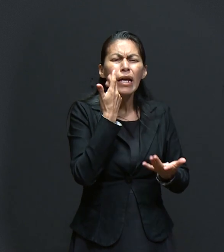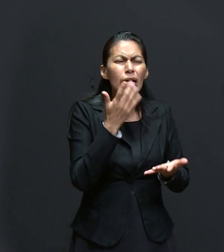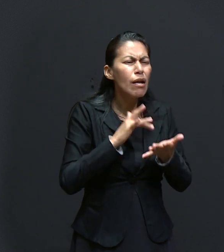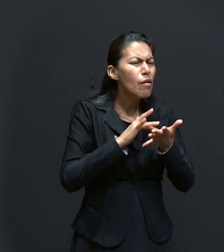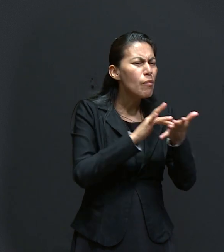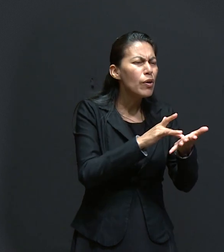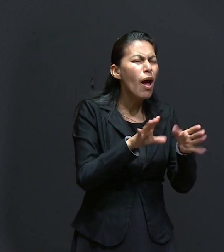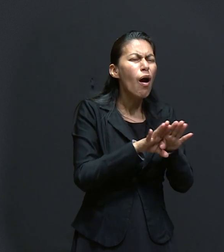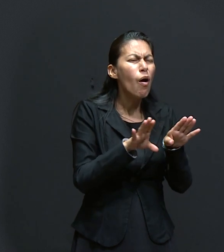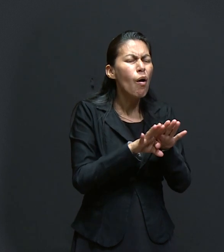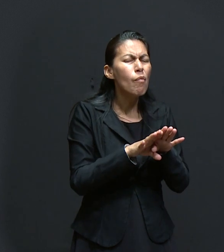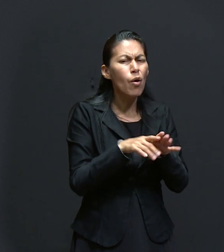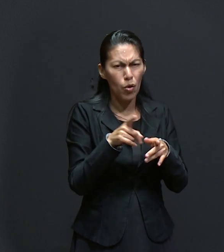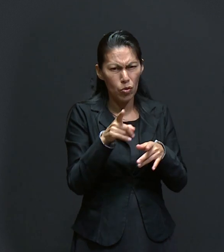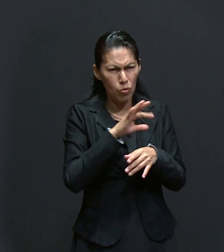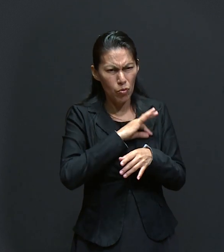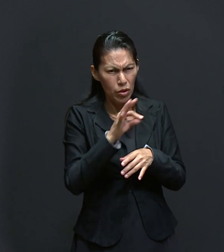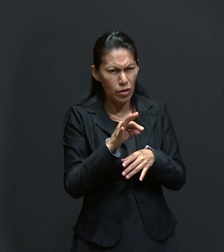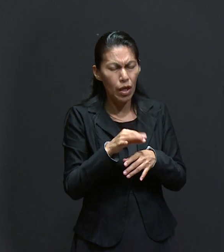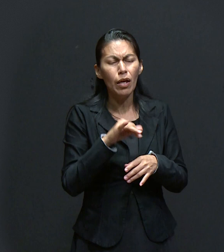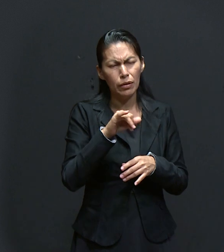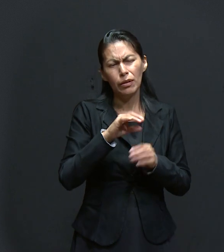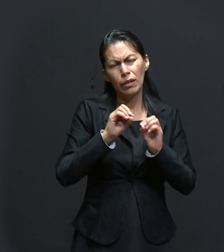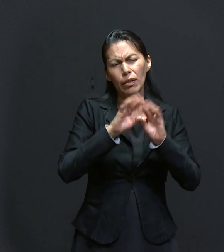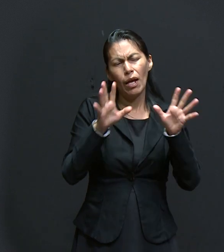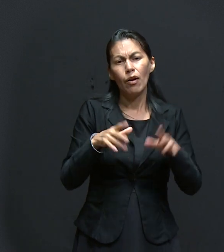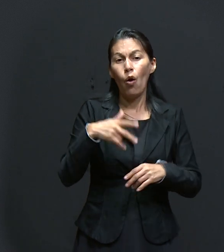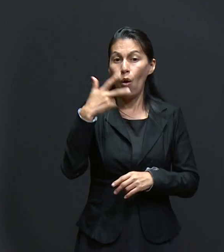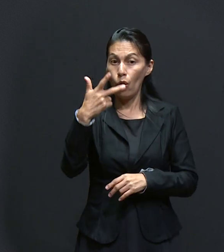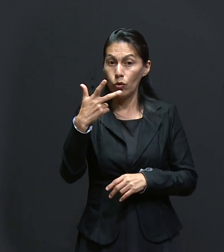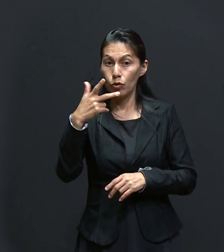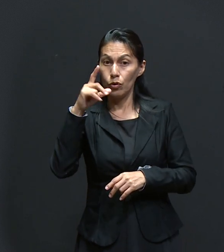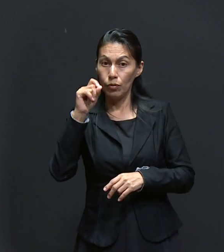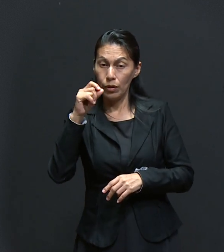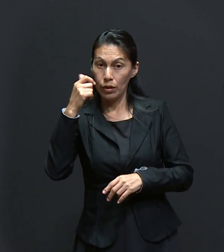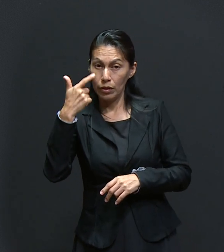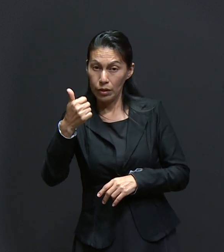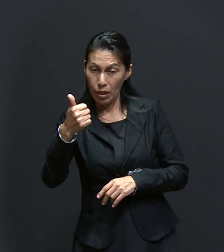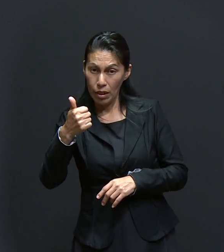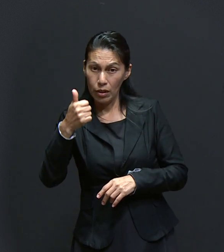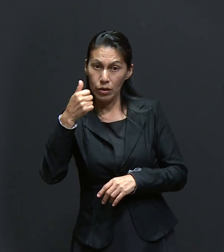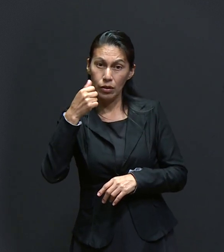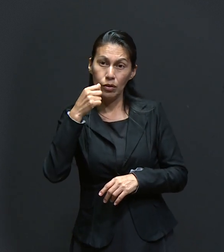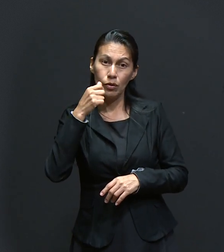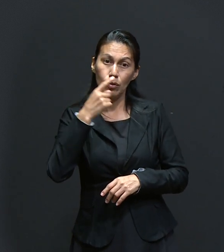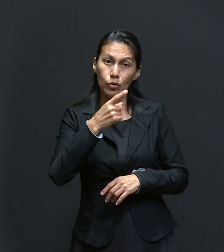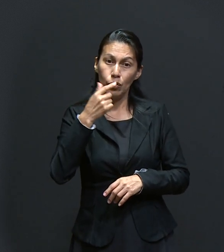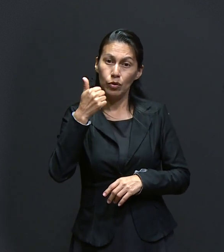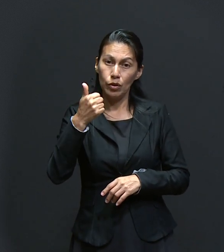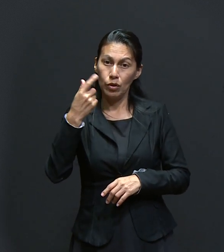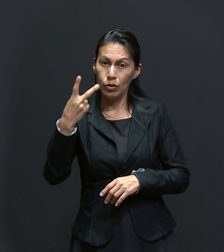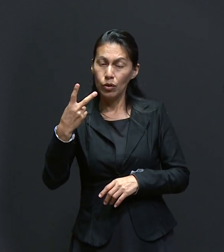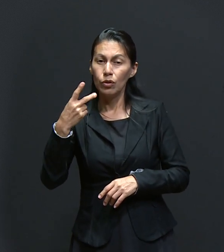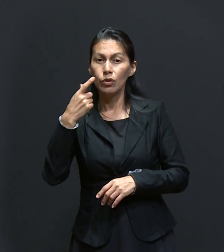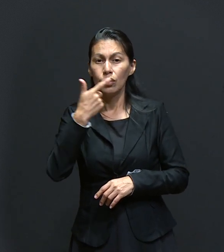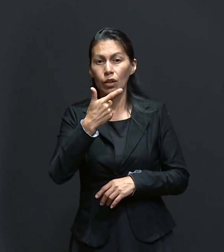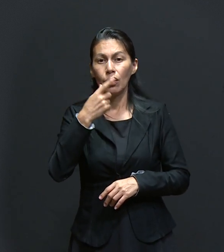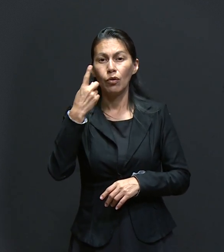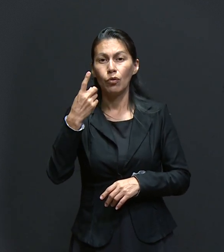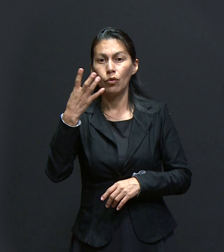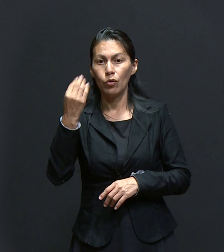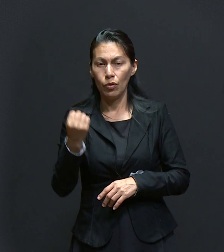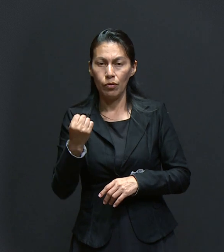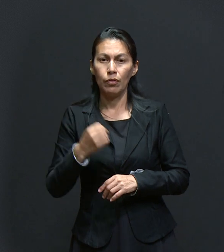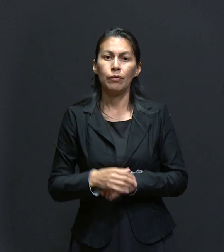información y quiere ayudar y no hay a la manera quizás tú puedas que ahí puedan compartir 8 26 16